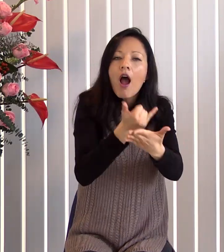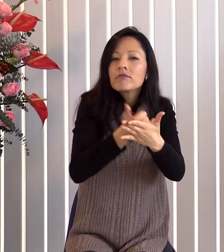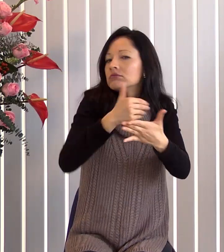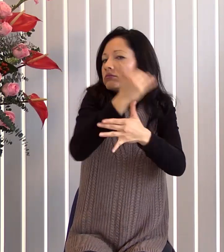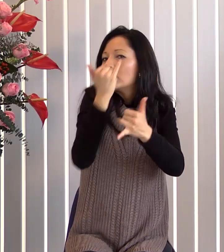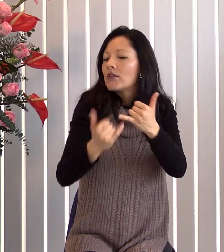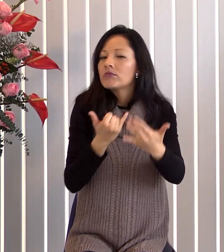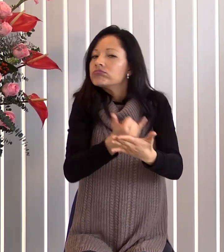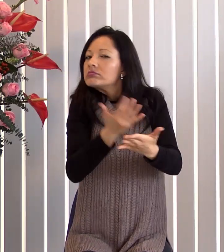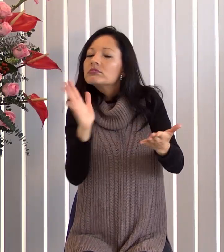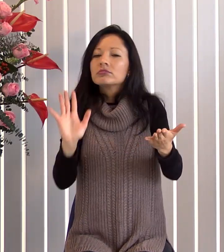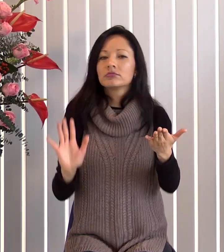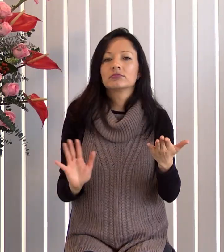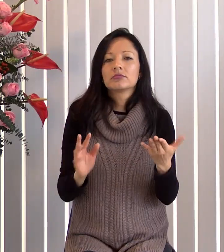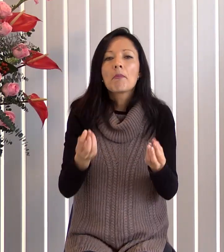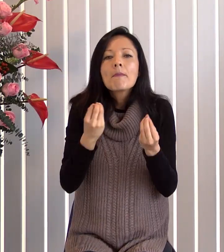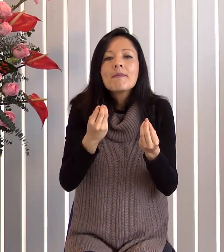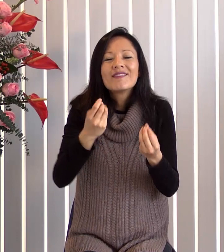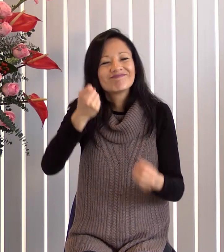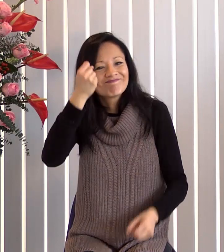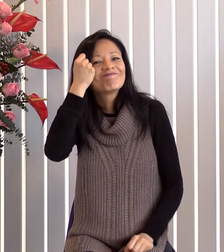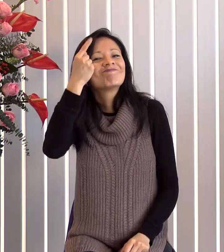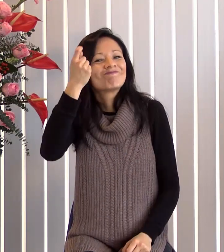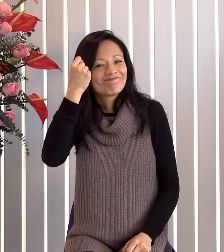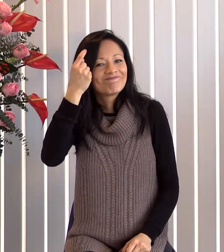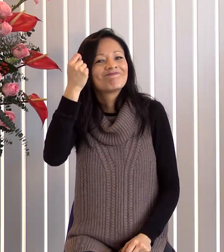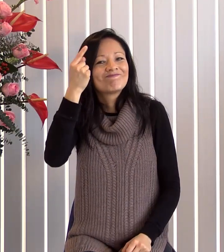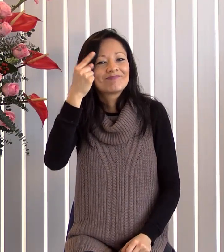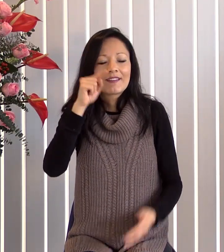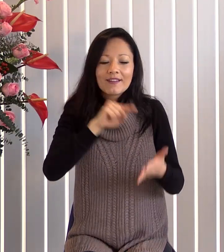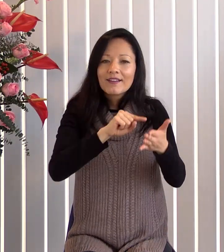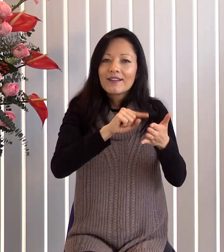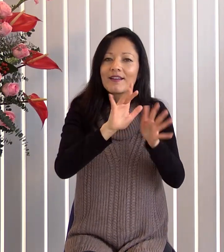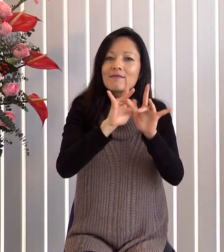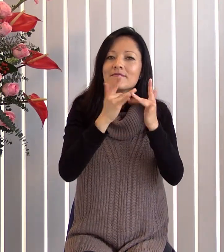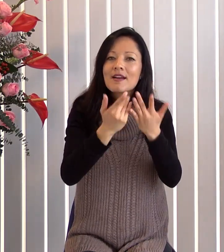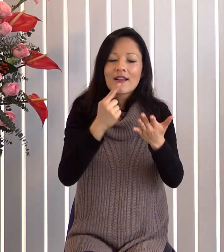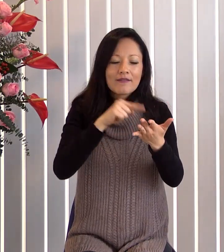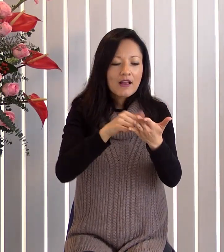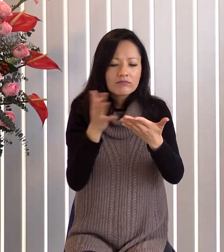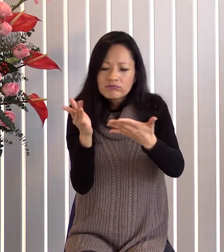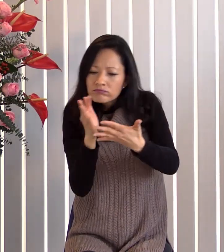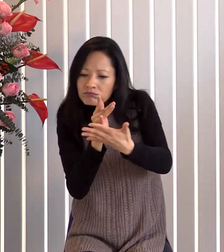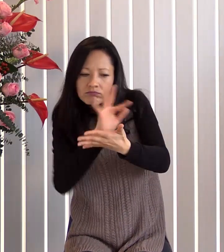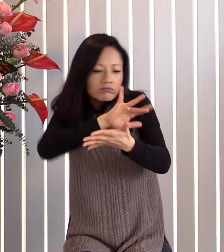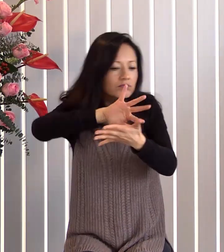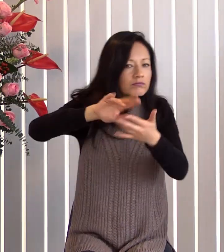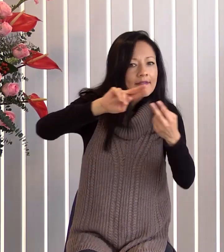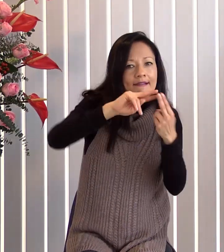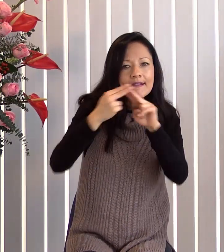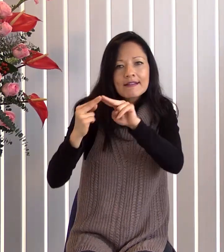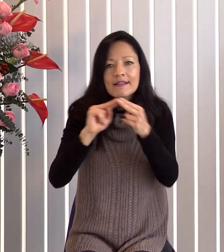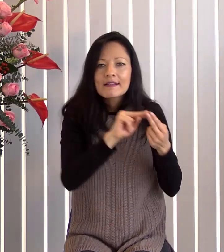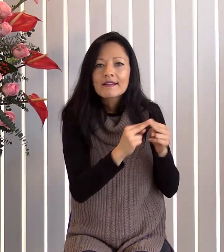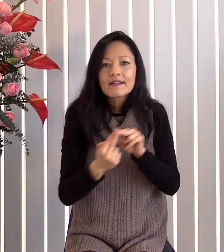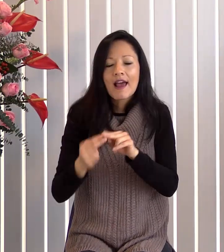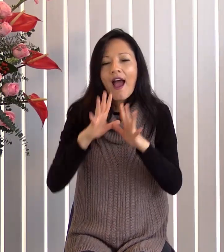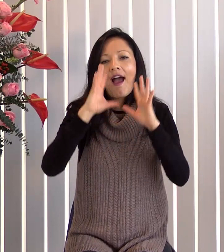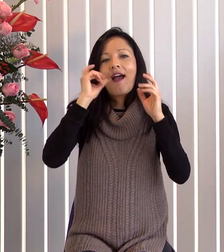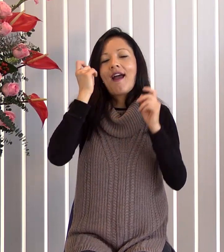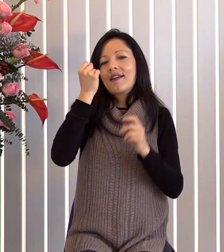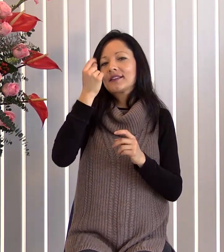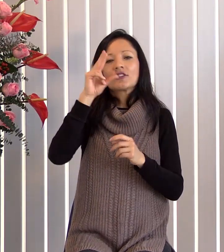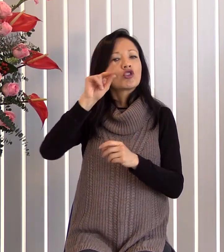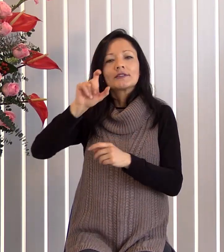la palabra, para que entendamos ese principio de la Escritura. Nosotros revisamos conforme a